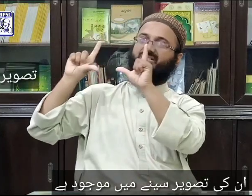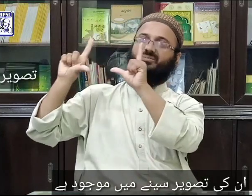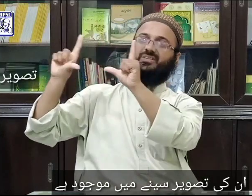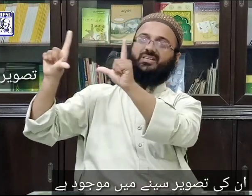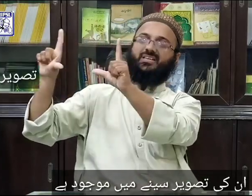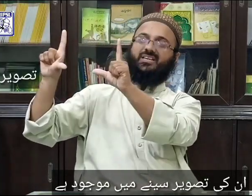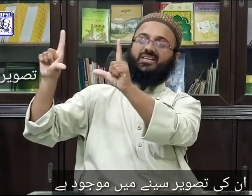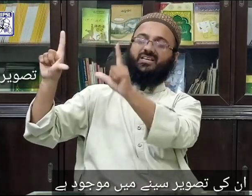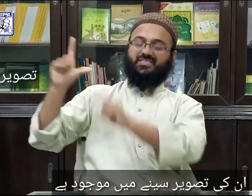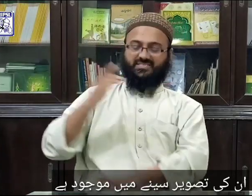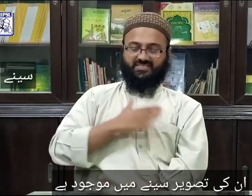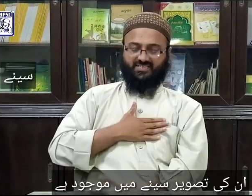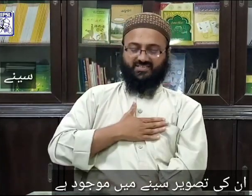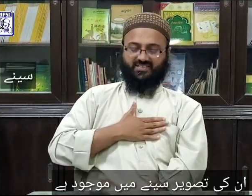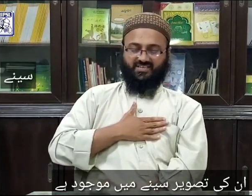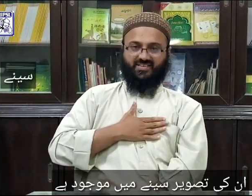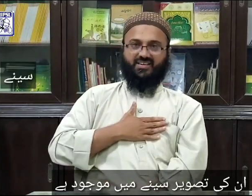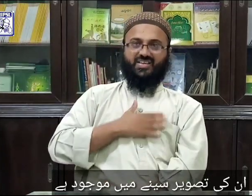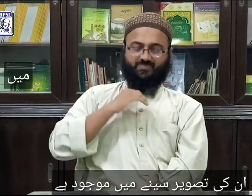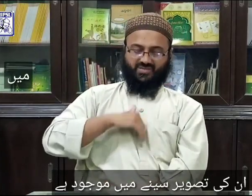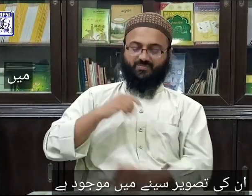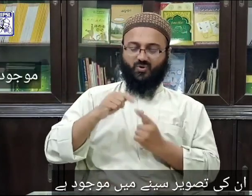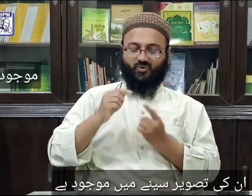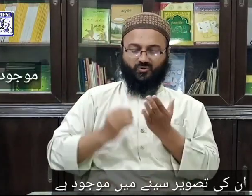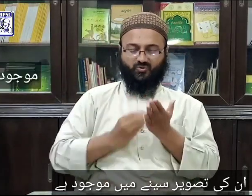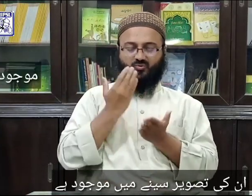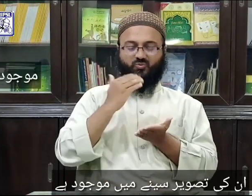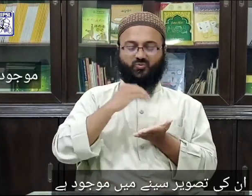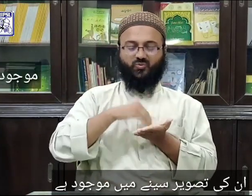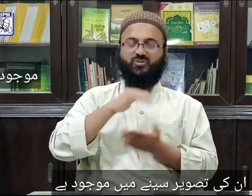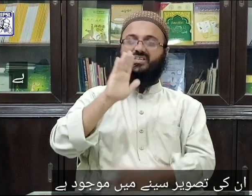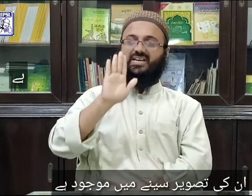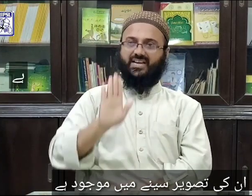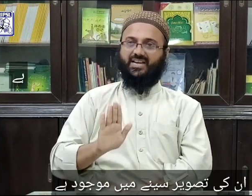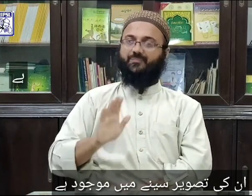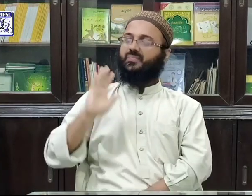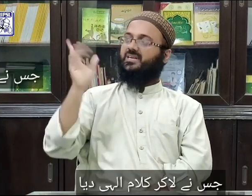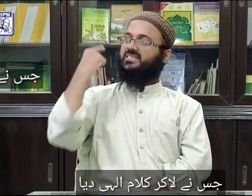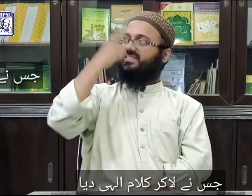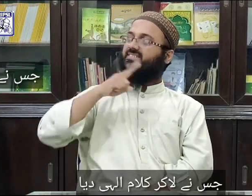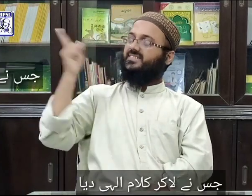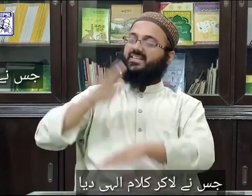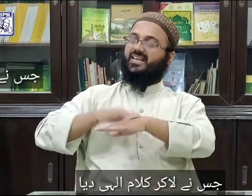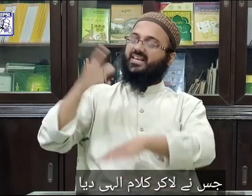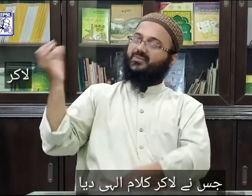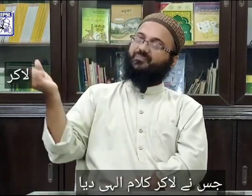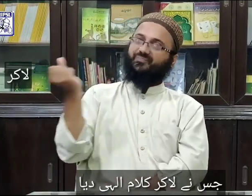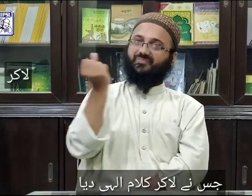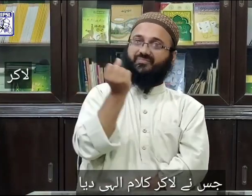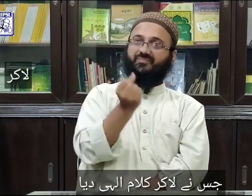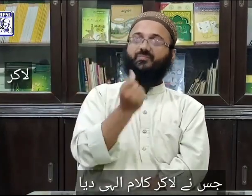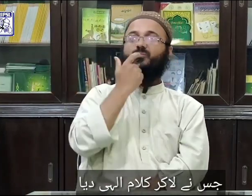تصویر سینے میں موجود ہے جس نے لا کر